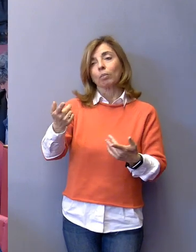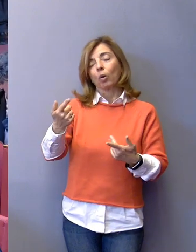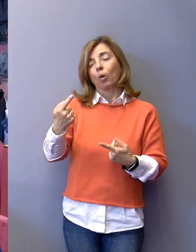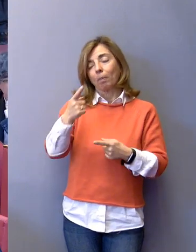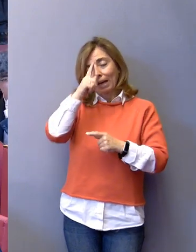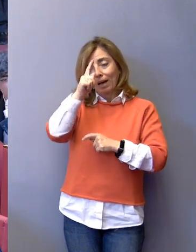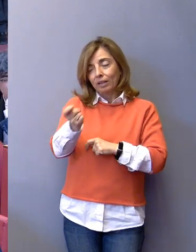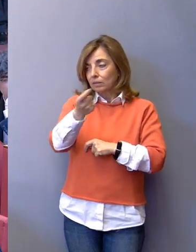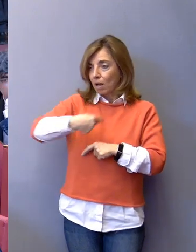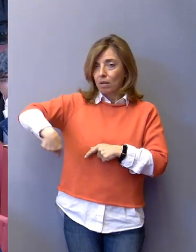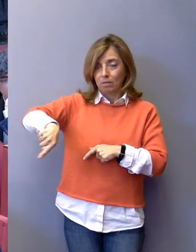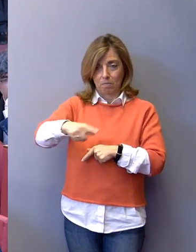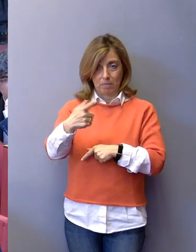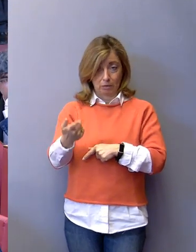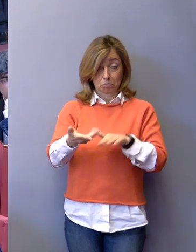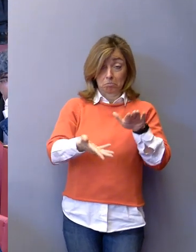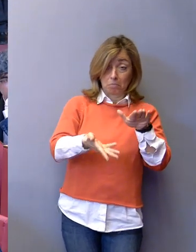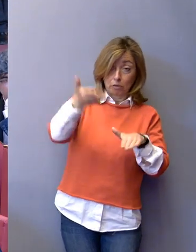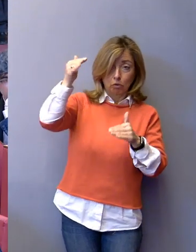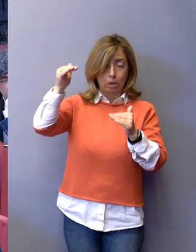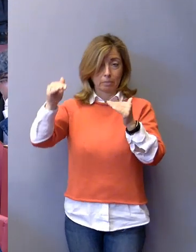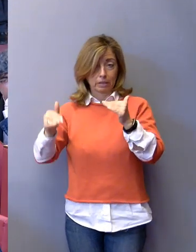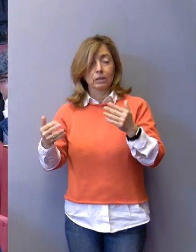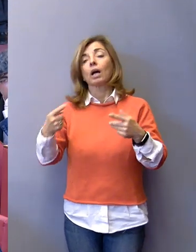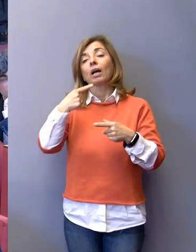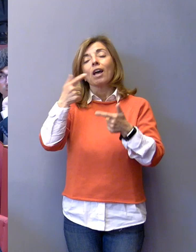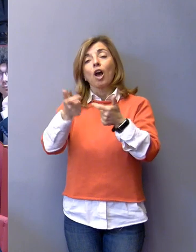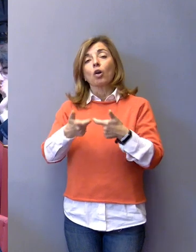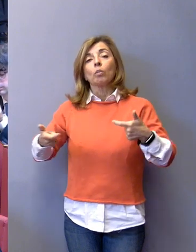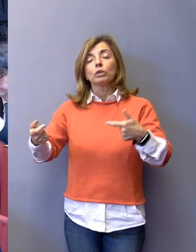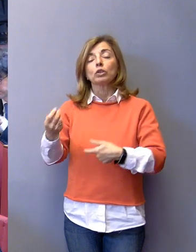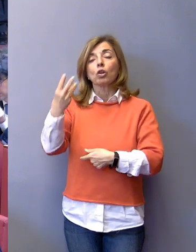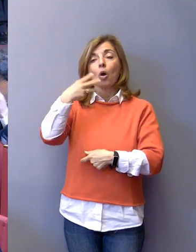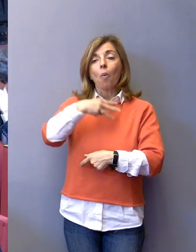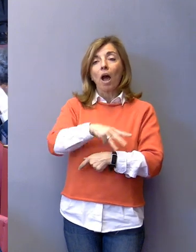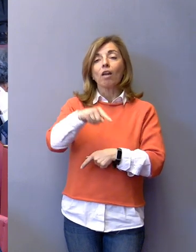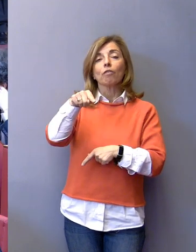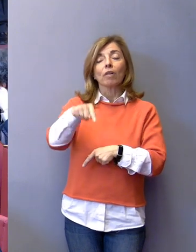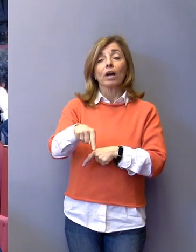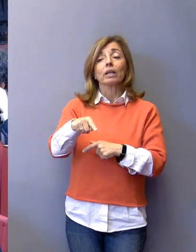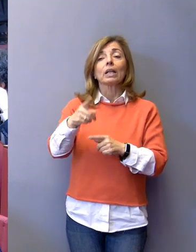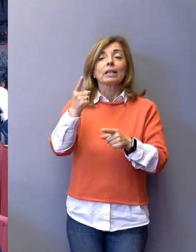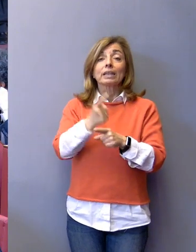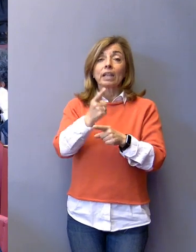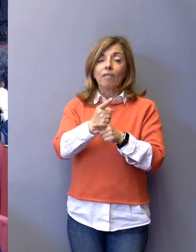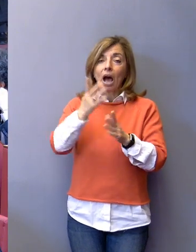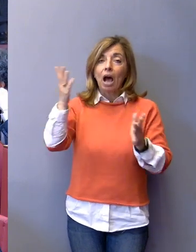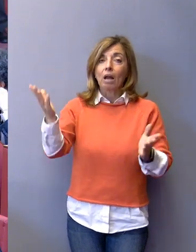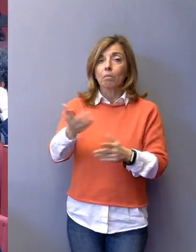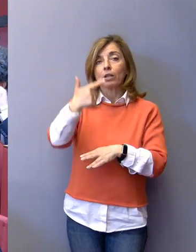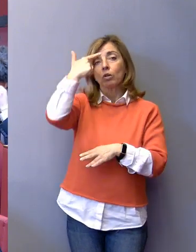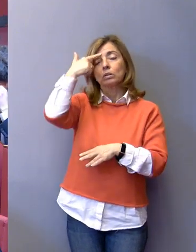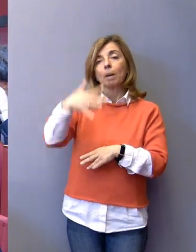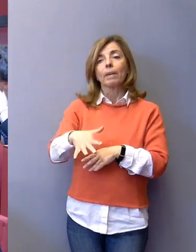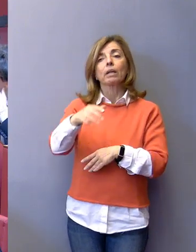che la commissione Welfare sanità di questa sesta città d'Italia doveva come minimo sapere cosa il comune